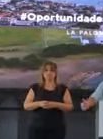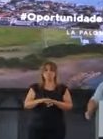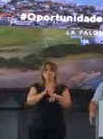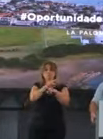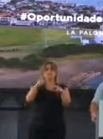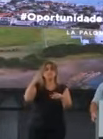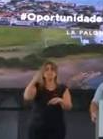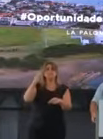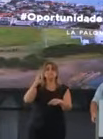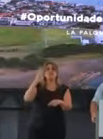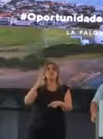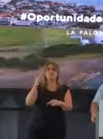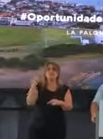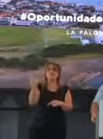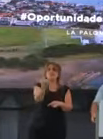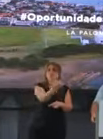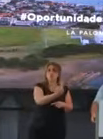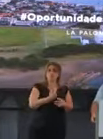Piensen cada uno de ustedes.